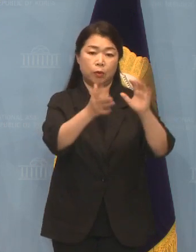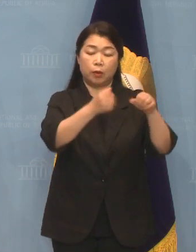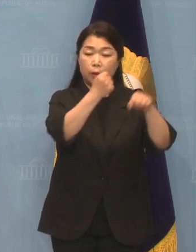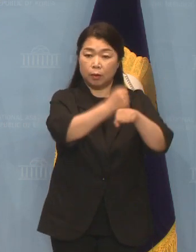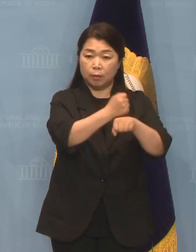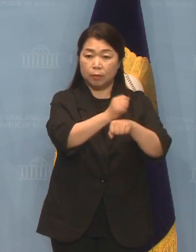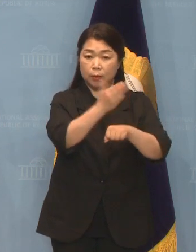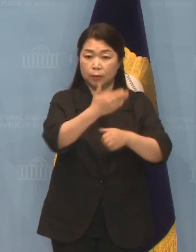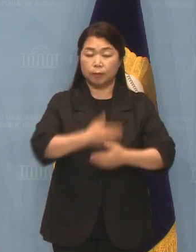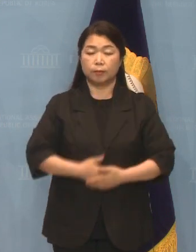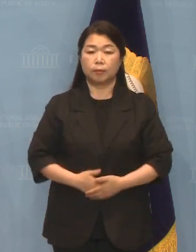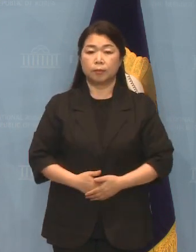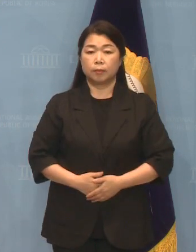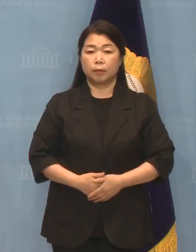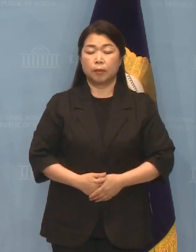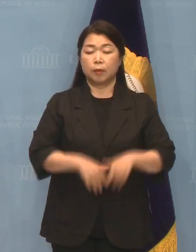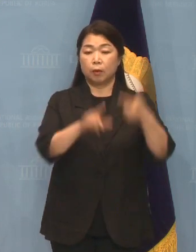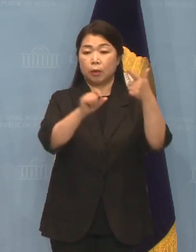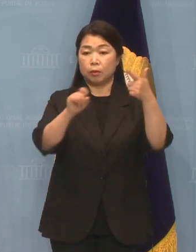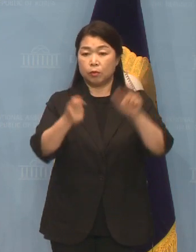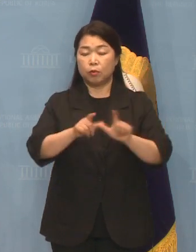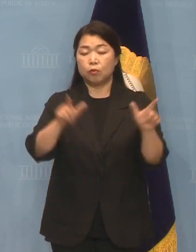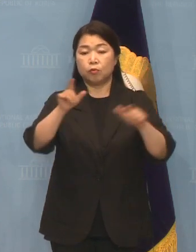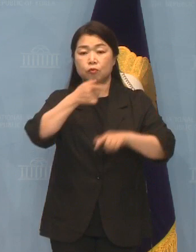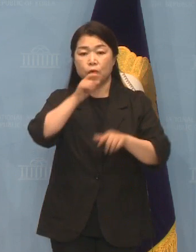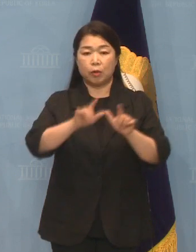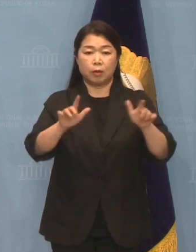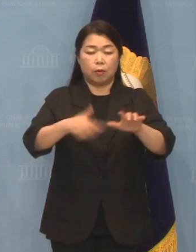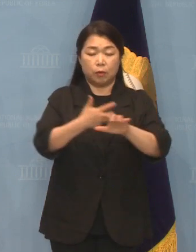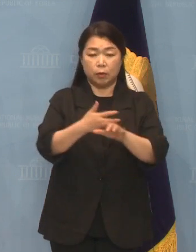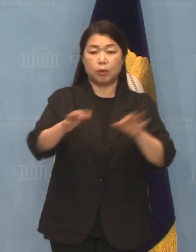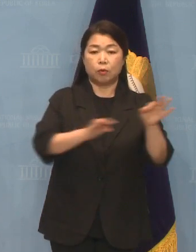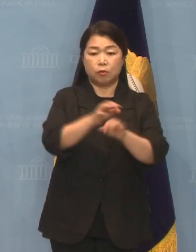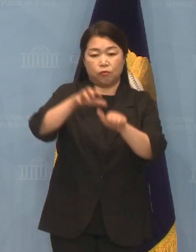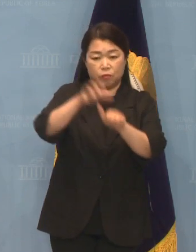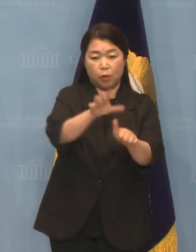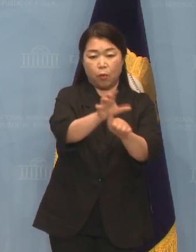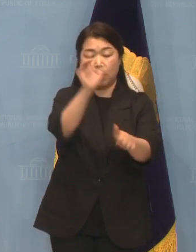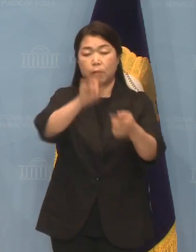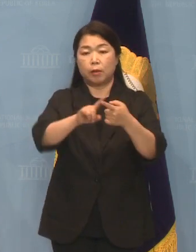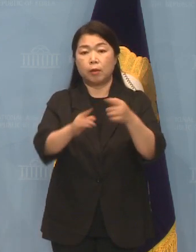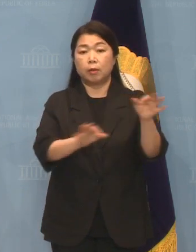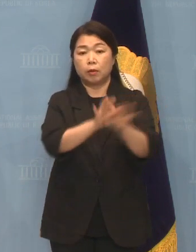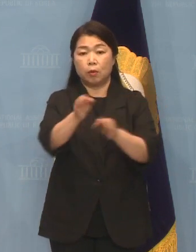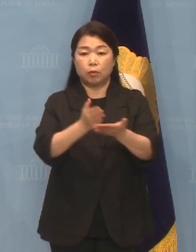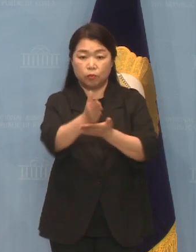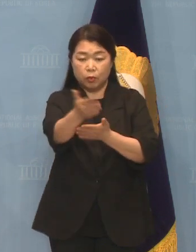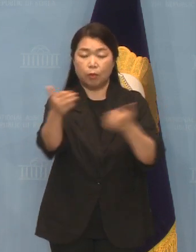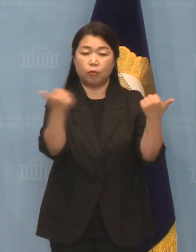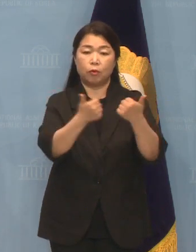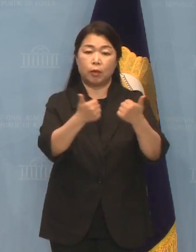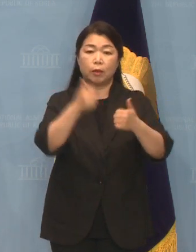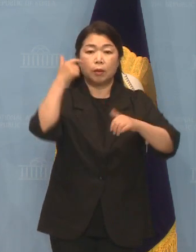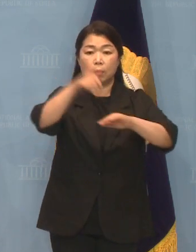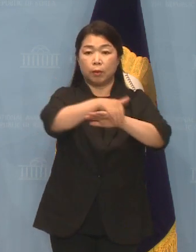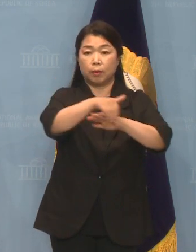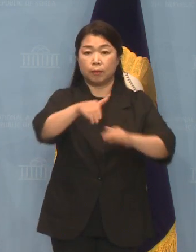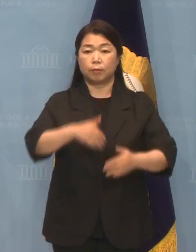이루어졌습니다. 16일 수요일에는 혁신경제와 규제 완화에 대한 경제분과위원회가 개최될